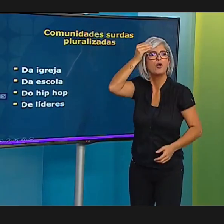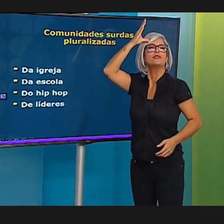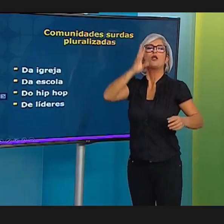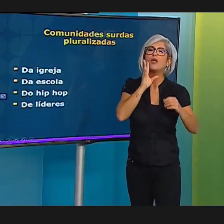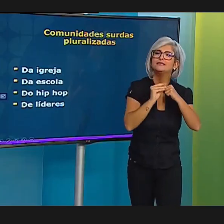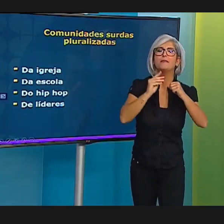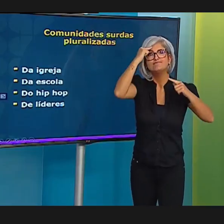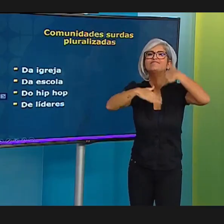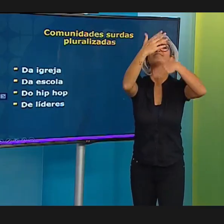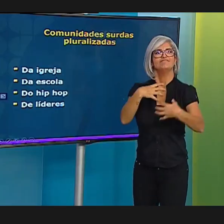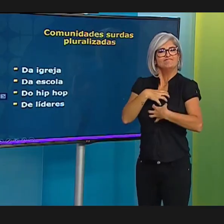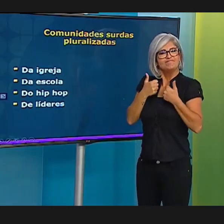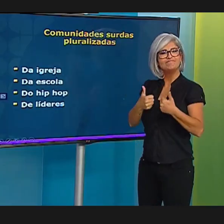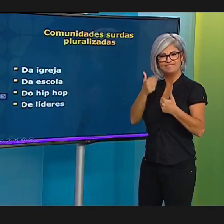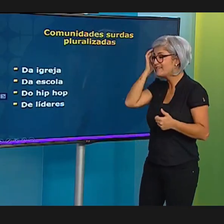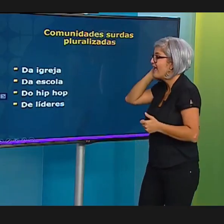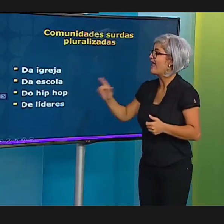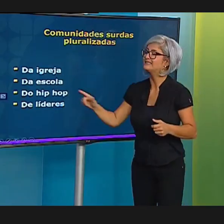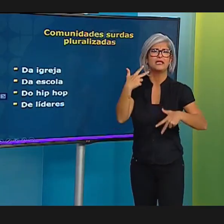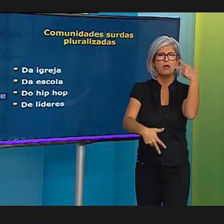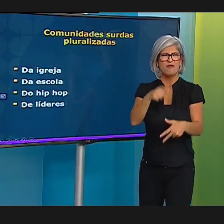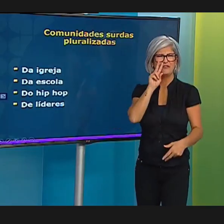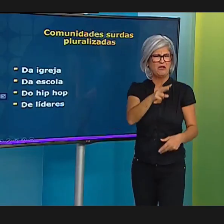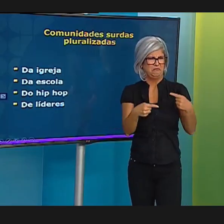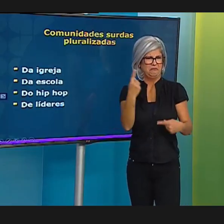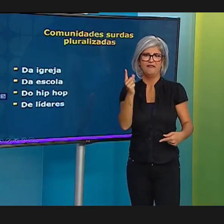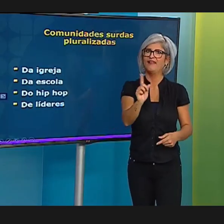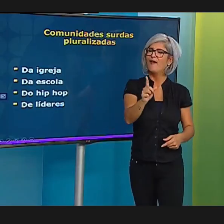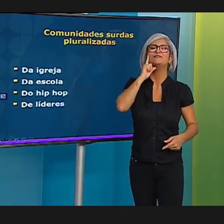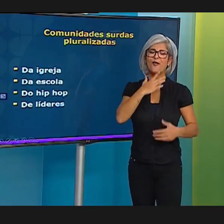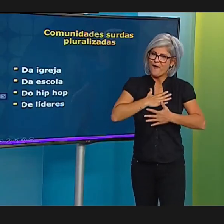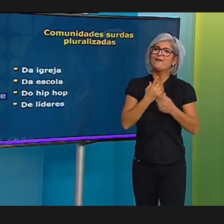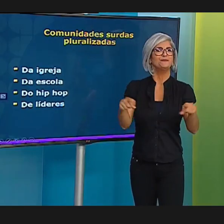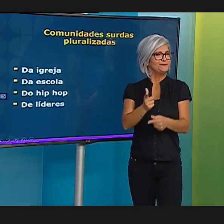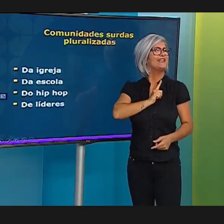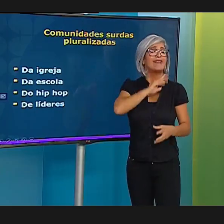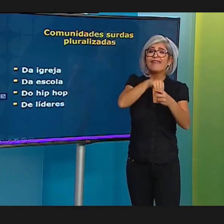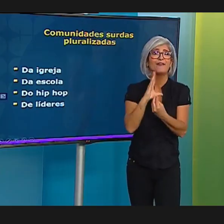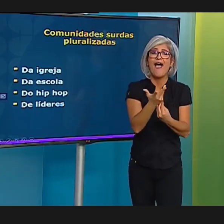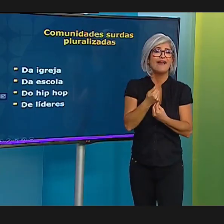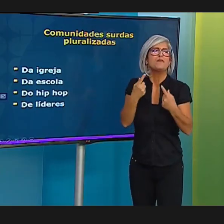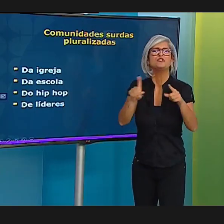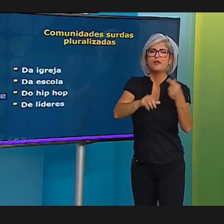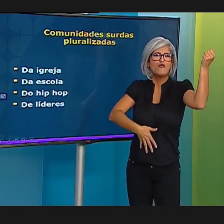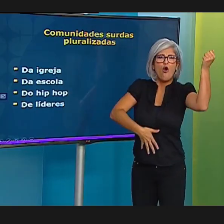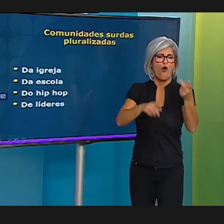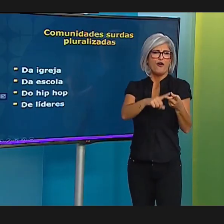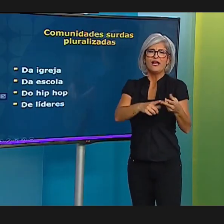dessa comunidade para que haja, então, mais conhecimento, mais maturidade. No hip hop, nada a ver? Uma pessoa surda, muitos gostam de música, sim. Música faz parte da